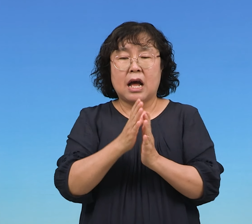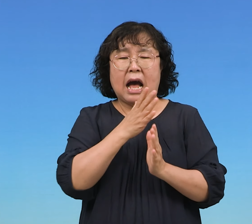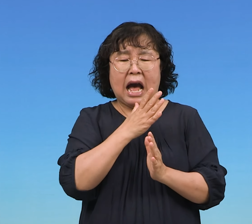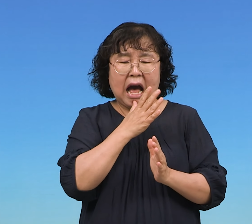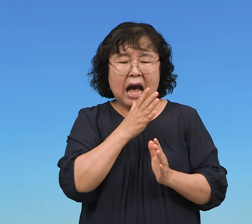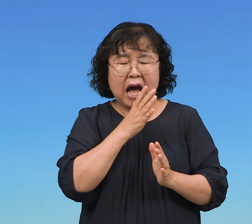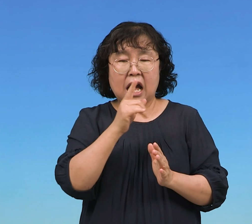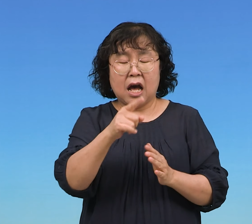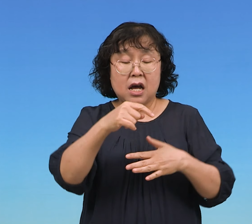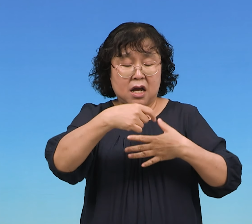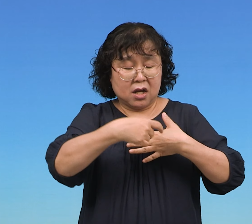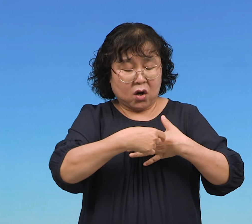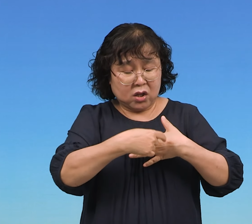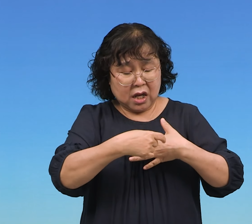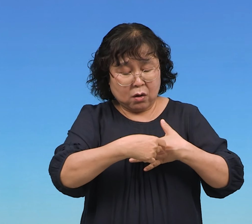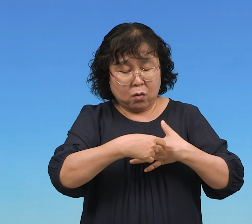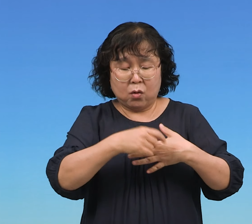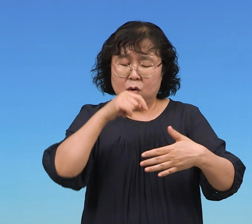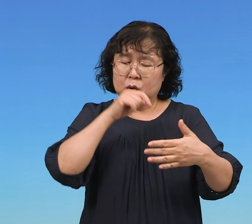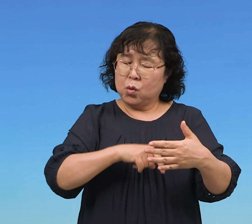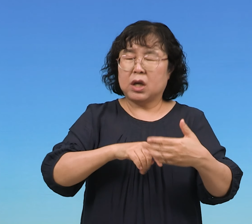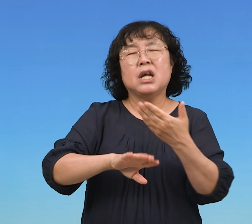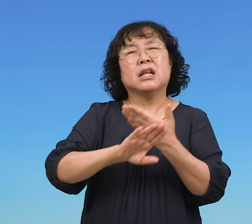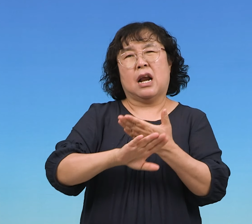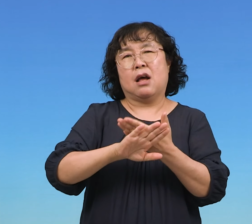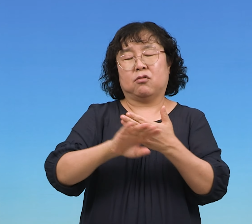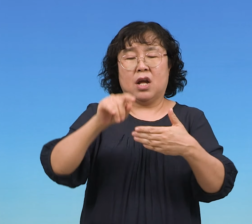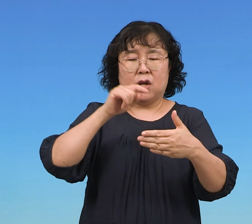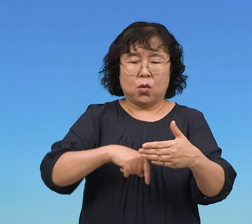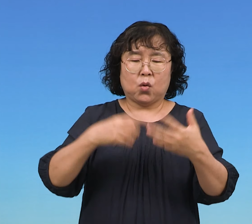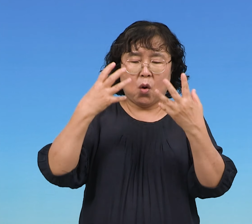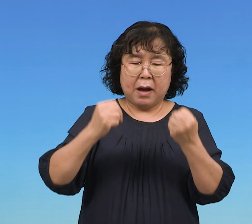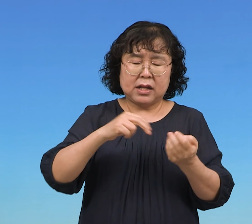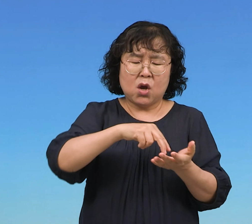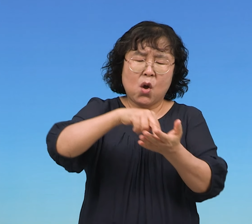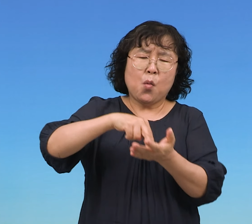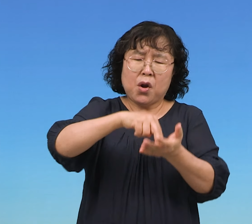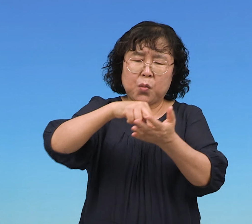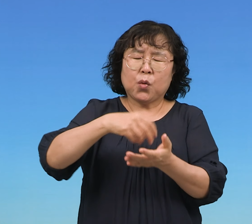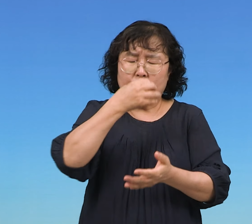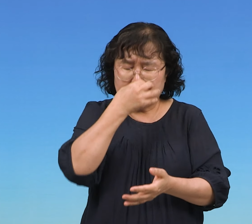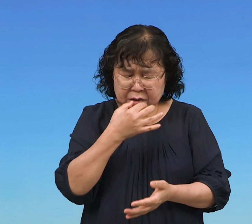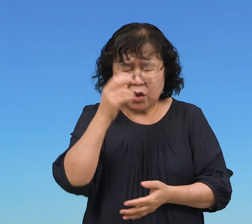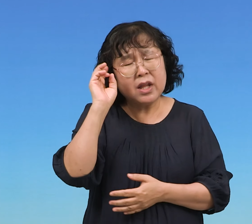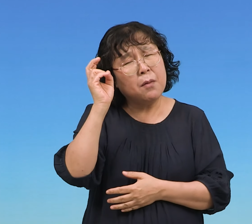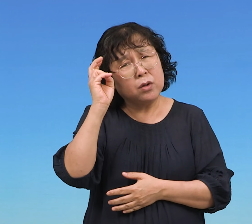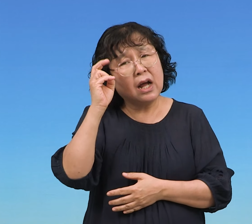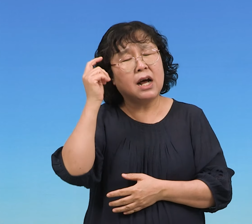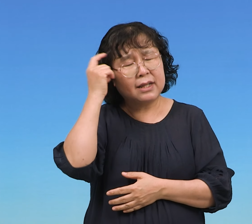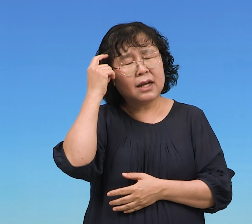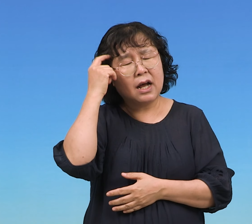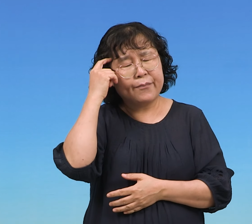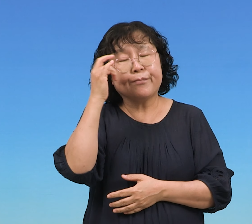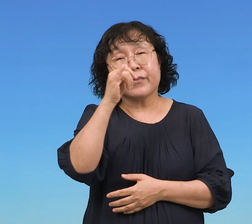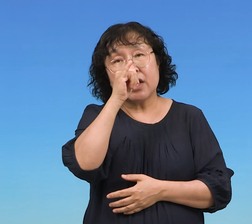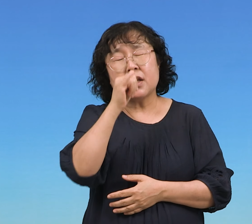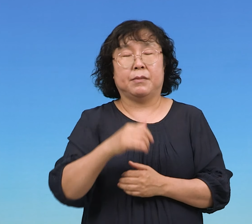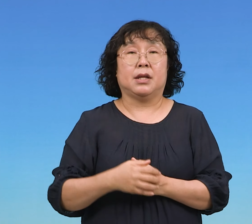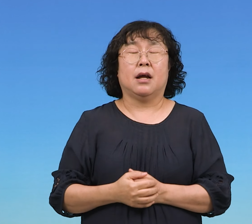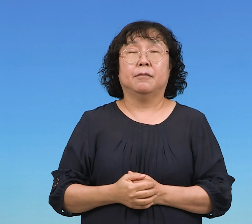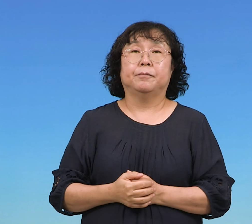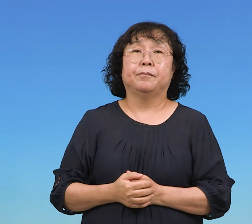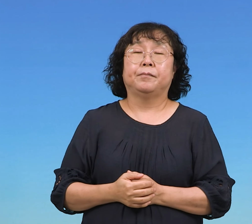갑옷과 투구너머로 참 괴롭고 고뇌하는 우리가 모르는 뭐가 있었나 보다. 그러면 더 많이